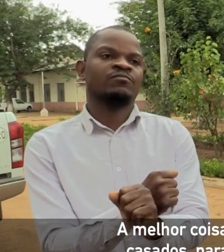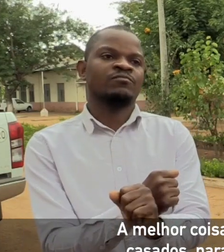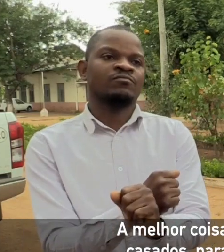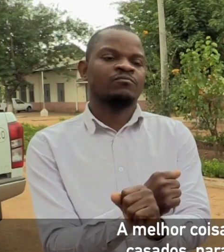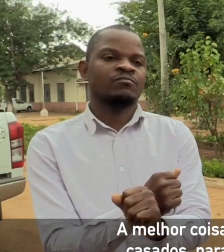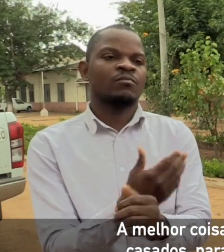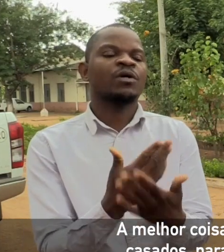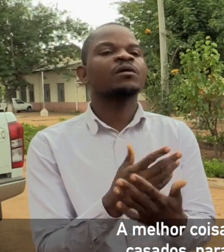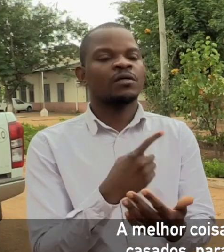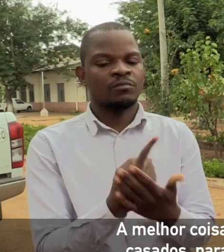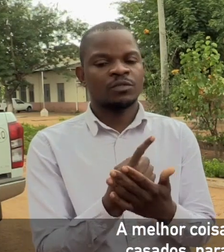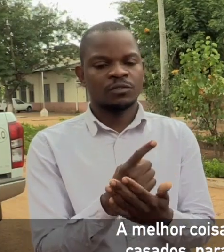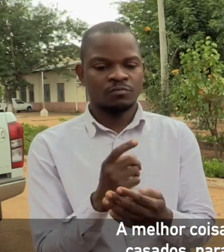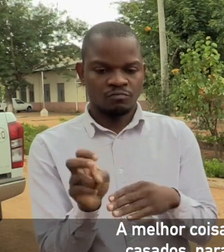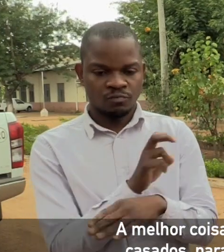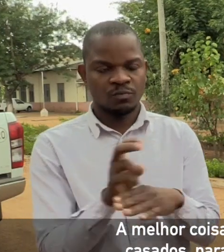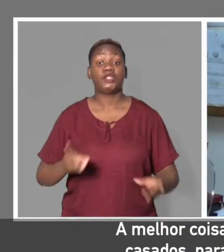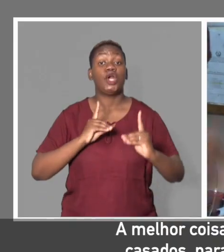Só para protegermos o nosso futuro.